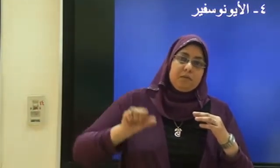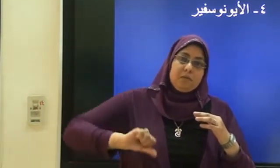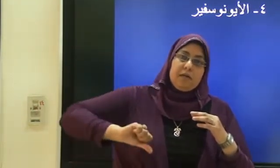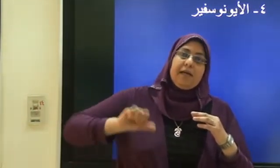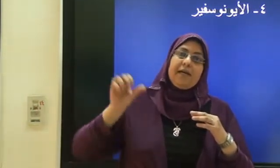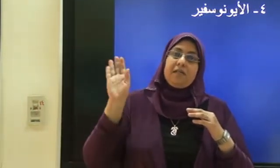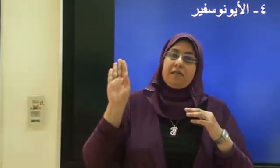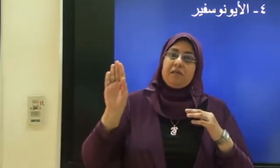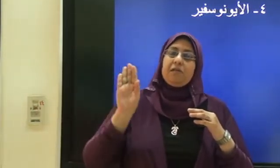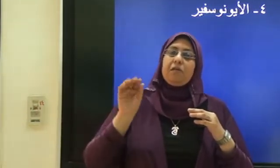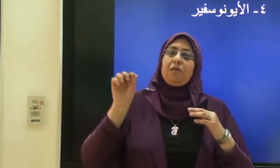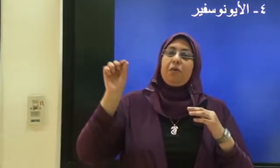الأيونو إس